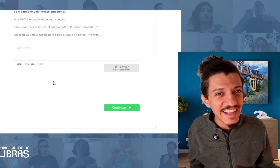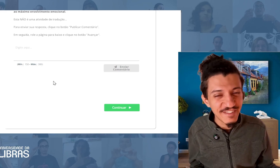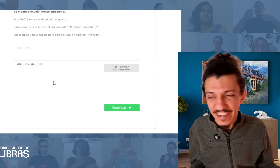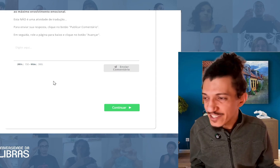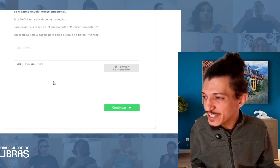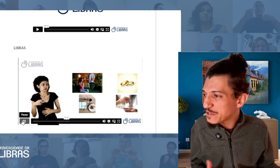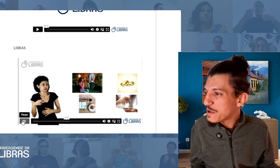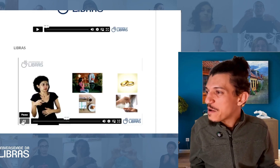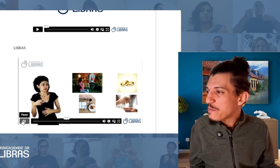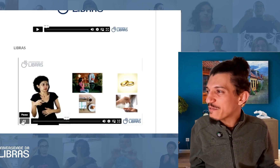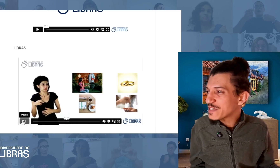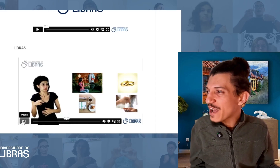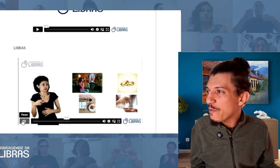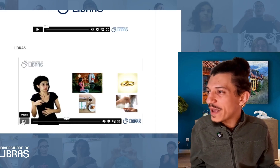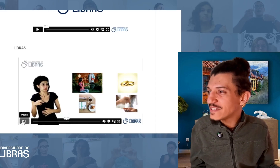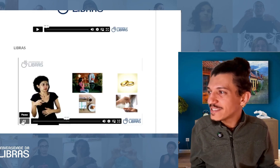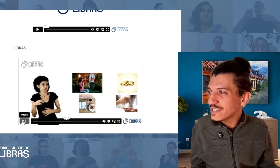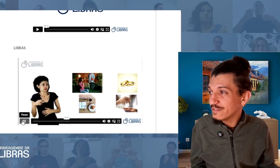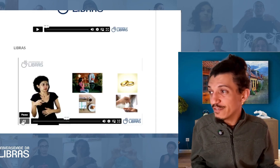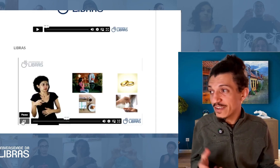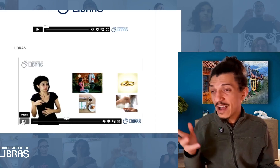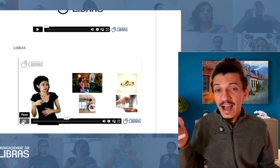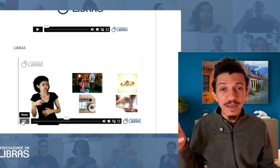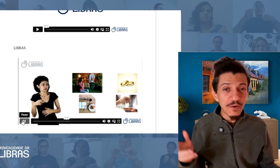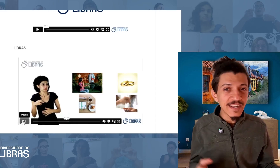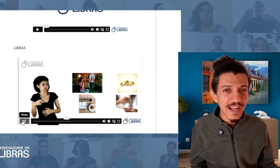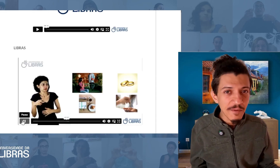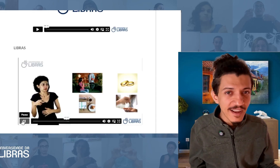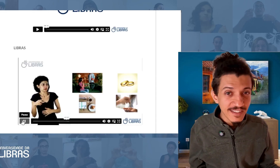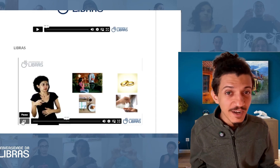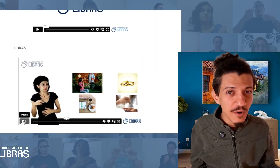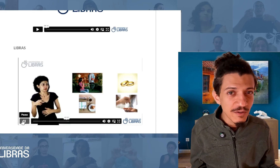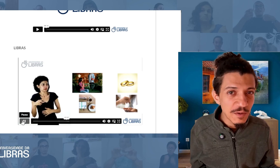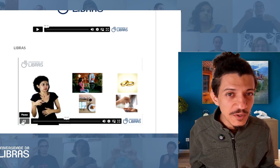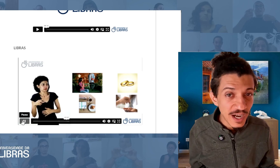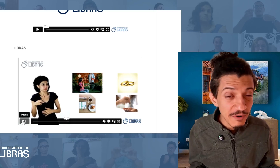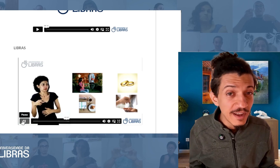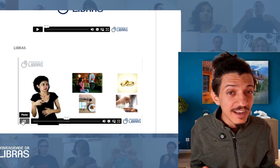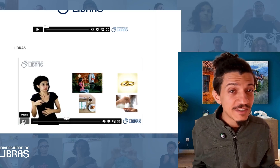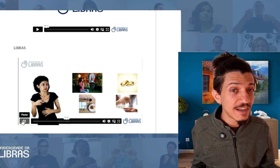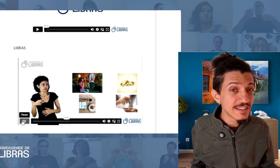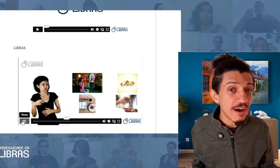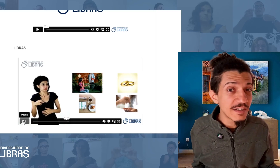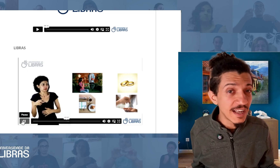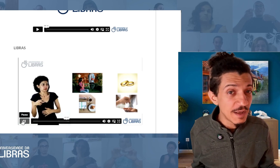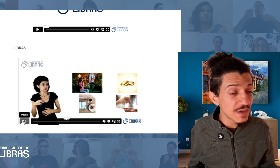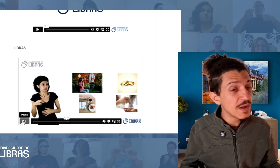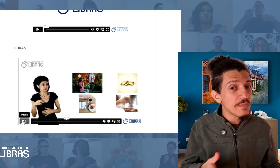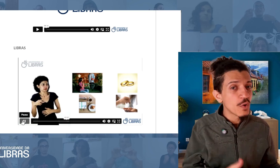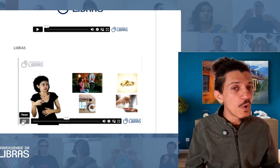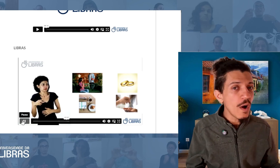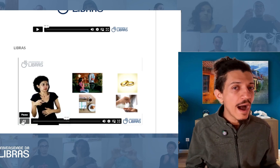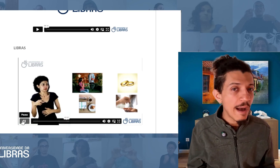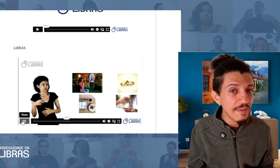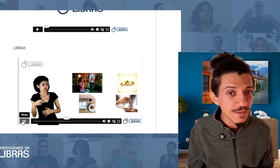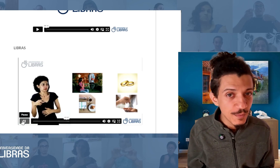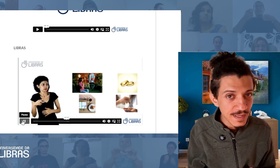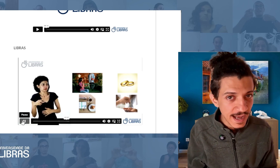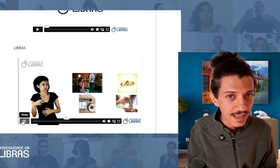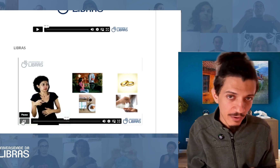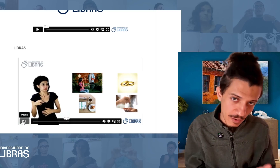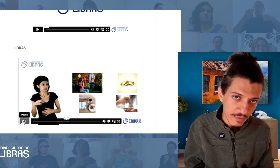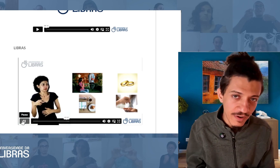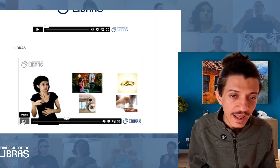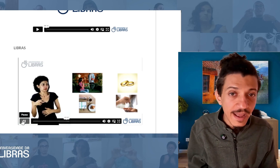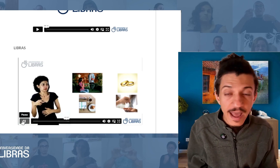é divertido para você realmente ir se desenvolvendo. Aqui, por exemplo, já é um outro tipo de aula, que são as aulas em Libras com a minha esposa